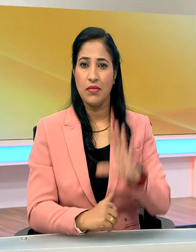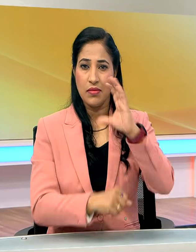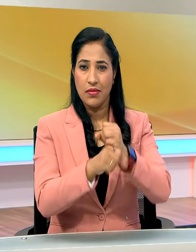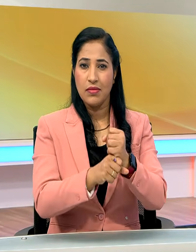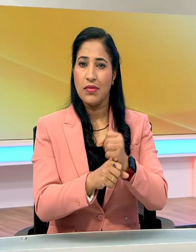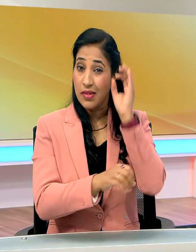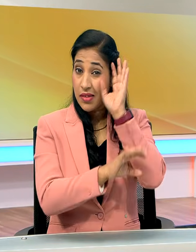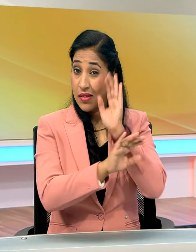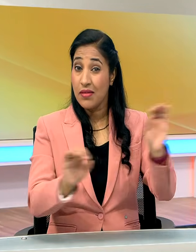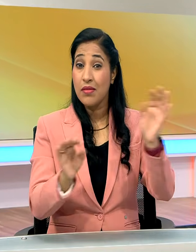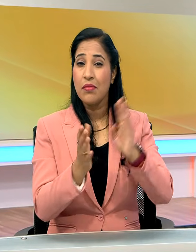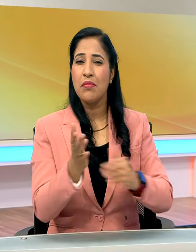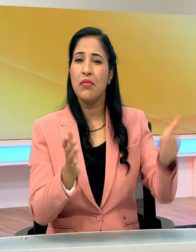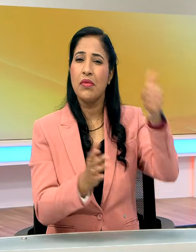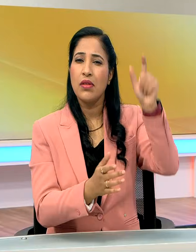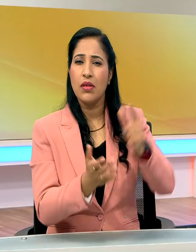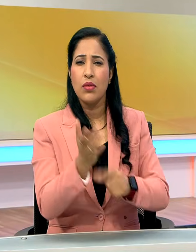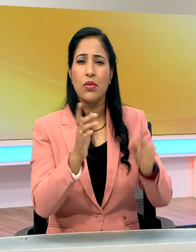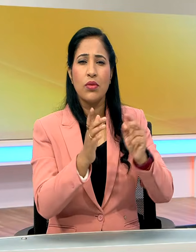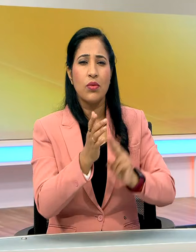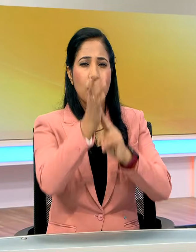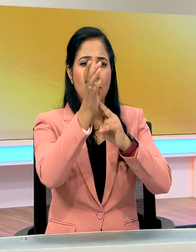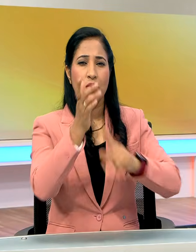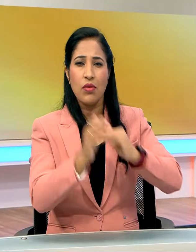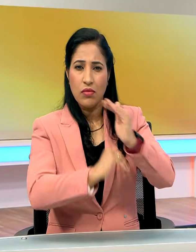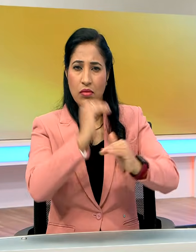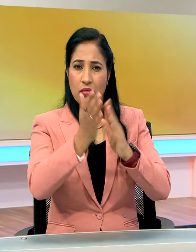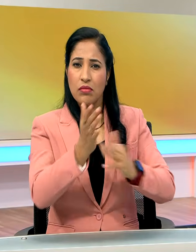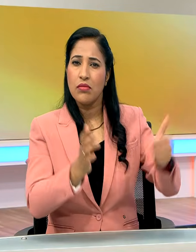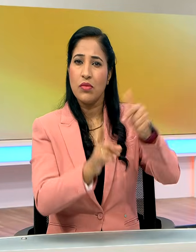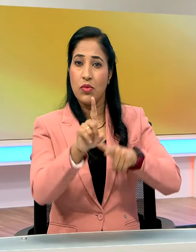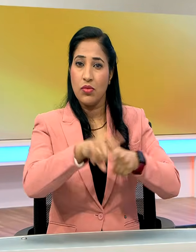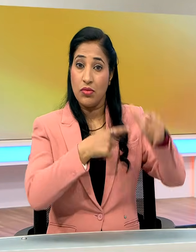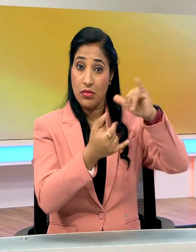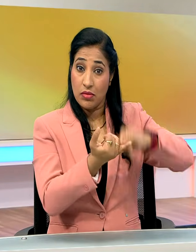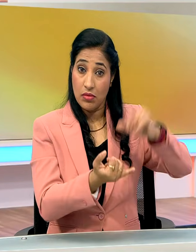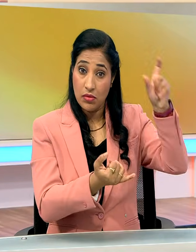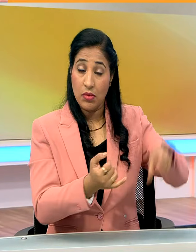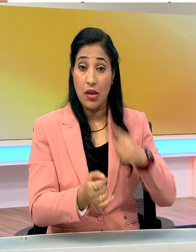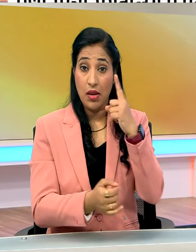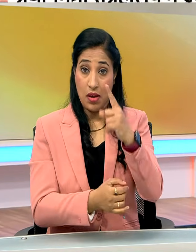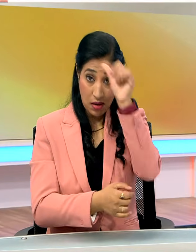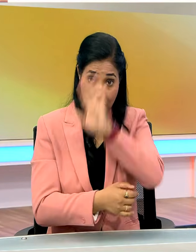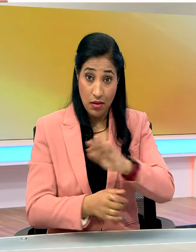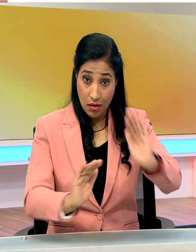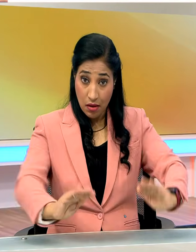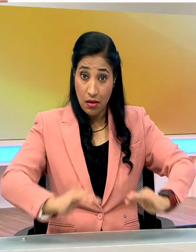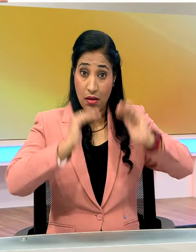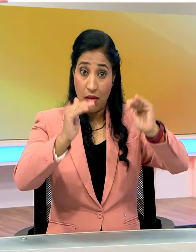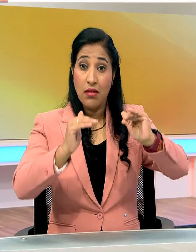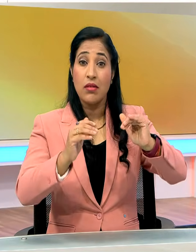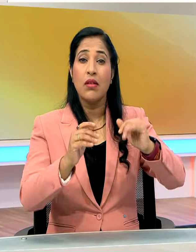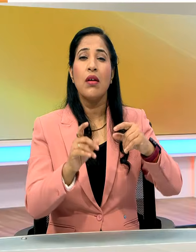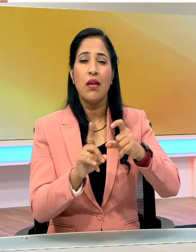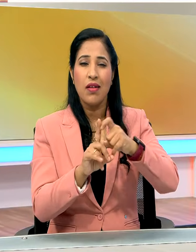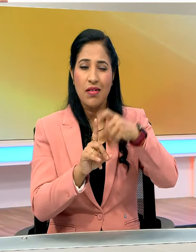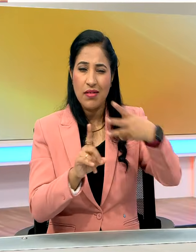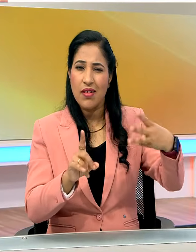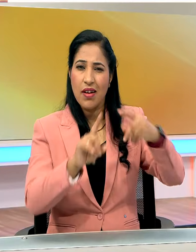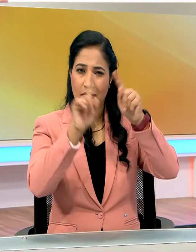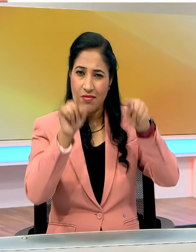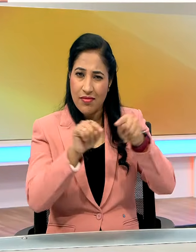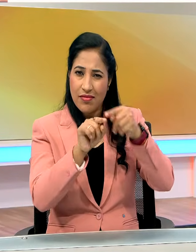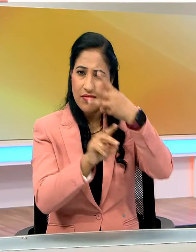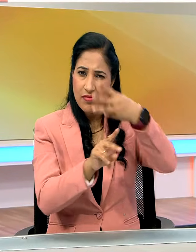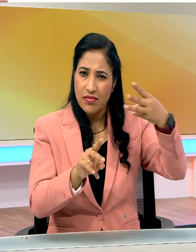केंद्रीय संचार मंत्री और उत्तर पूर्वी क्षेत्र विकास मंत्री ज्योतिरादित्य सिंधिया ने एक भारत श्रेष्ठ भारत डाक टिकटों के माध्यम से भारत की एकता और